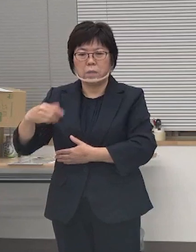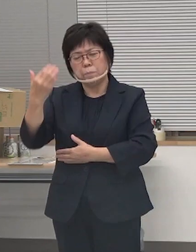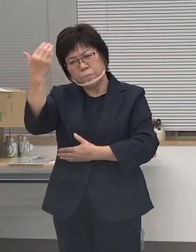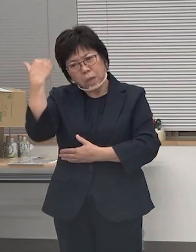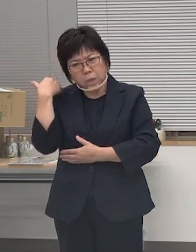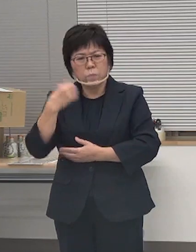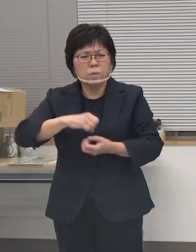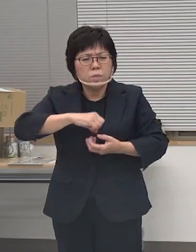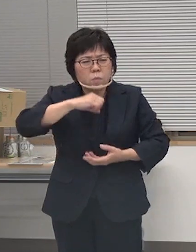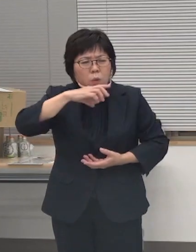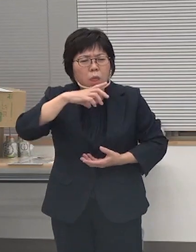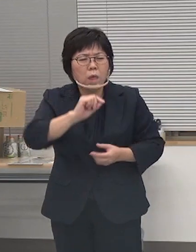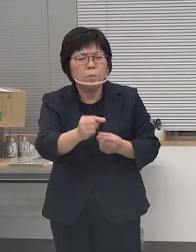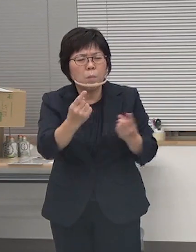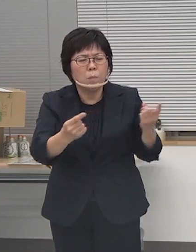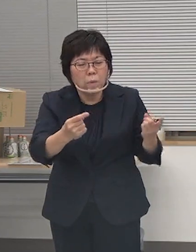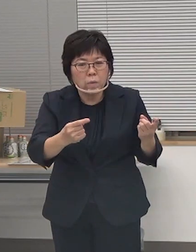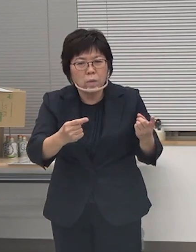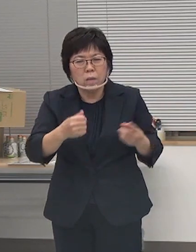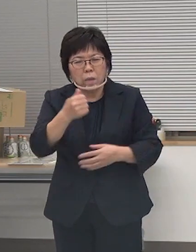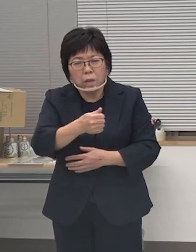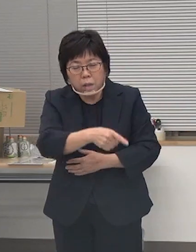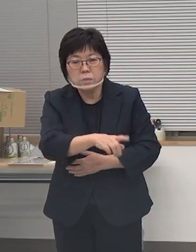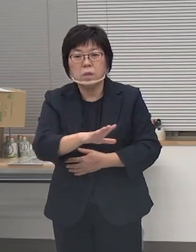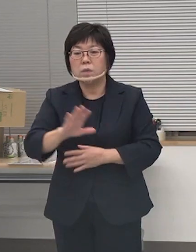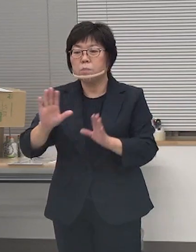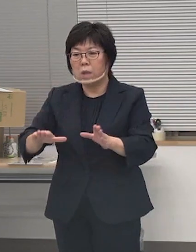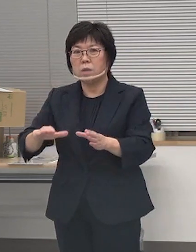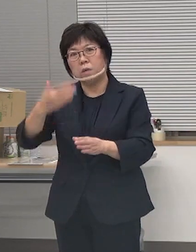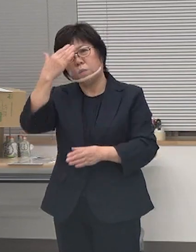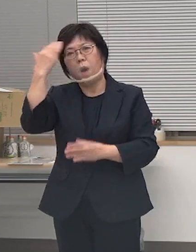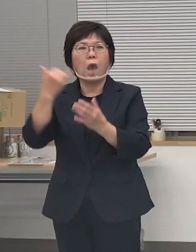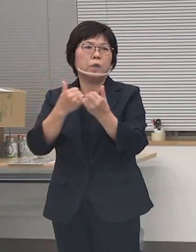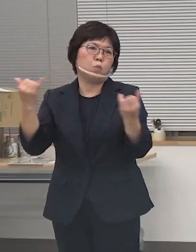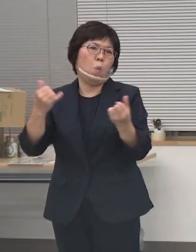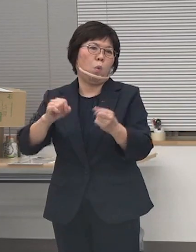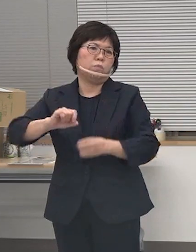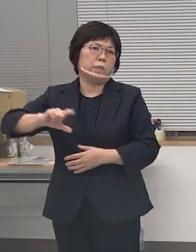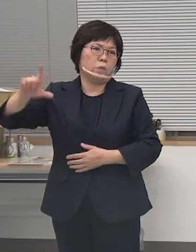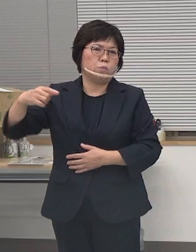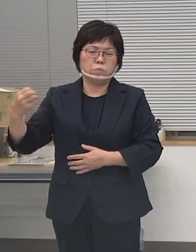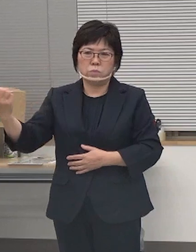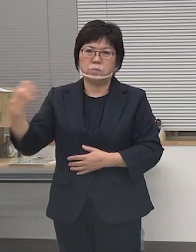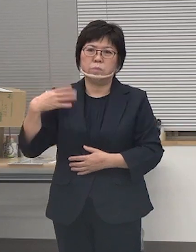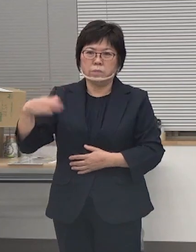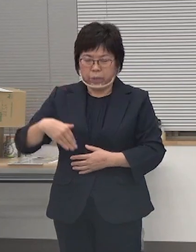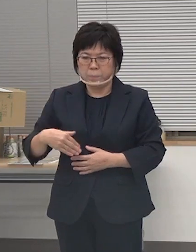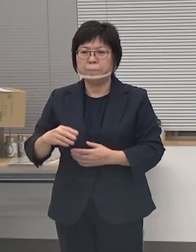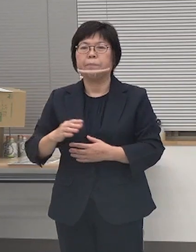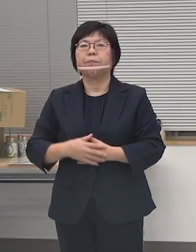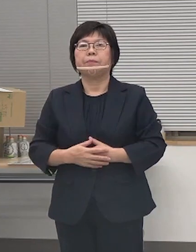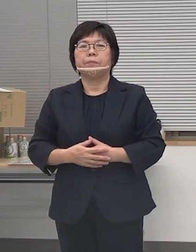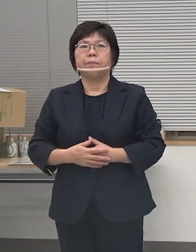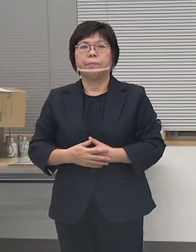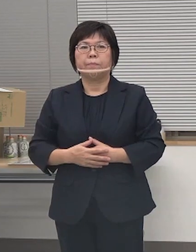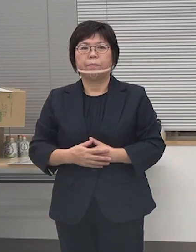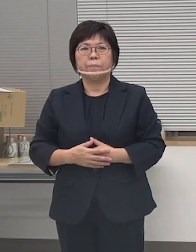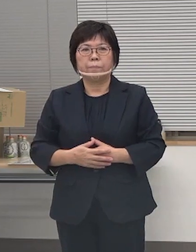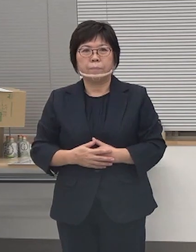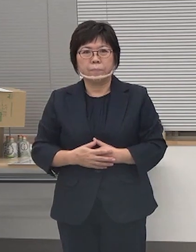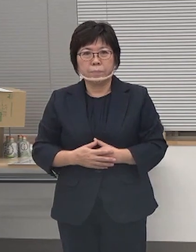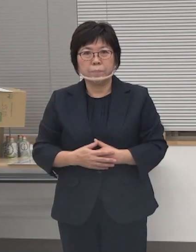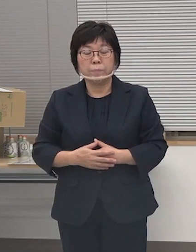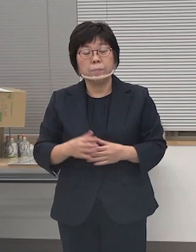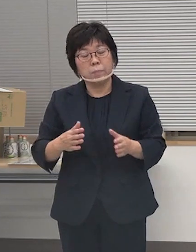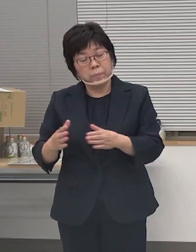するべきである、こういったそのご意見をいただきました。でこれが1点目の大体のところであります